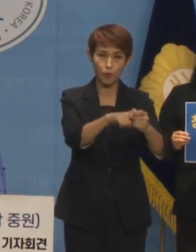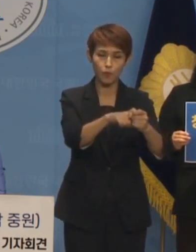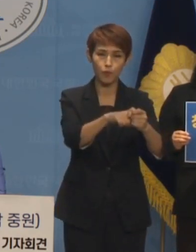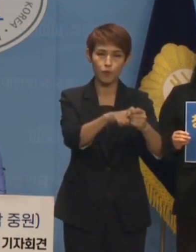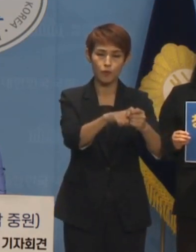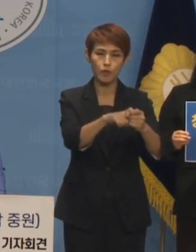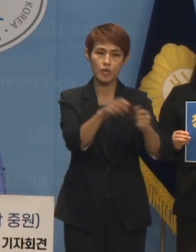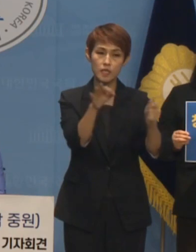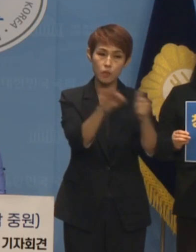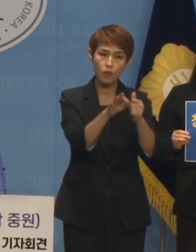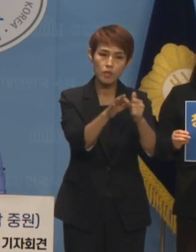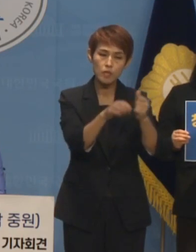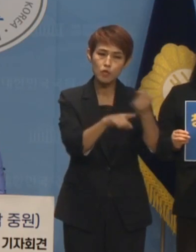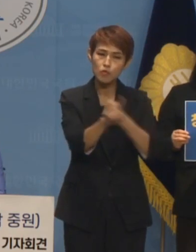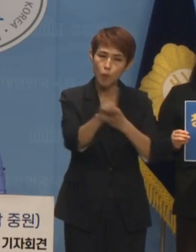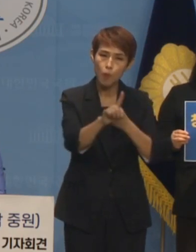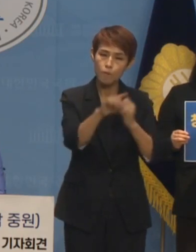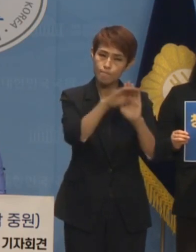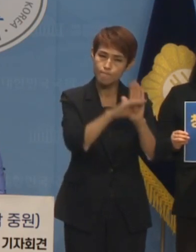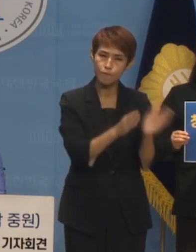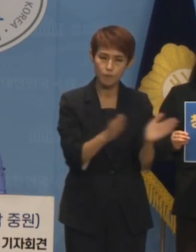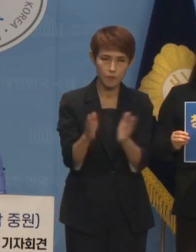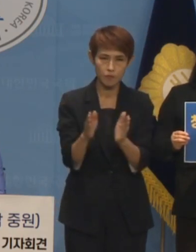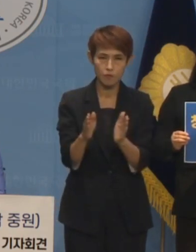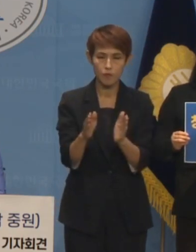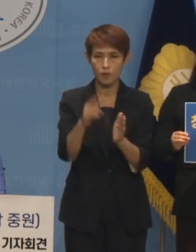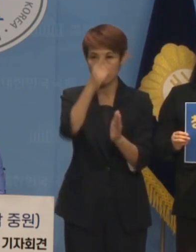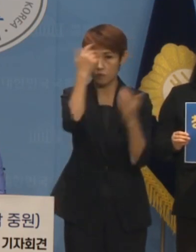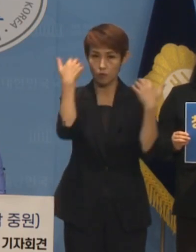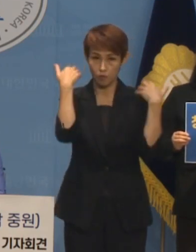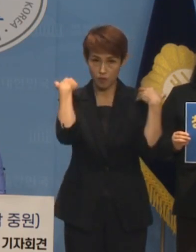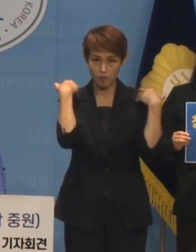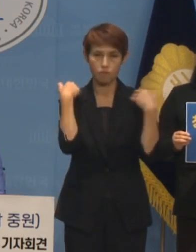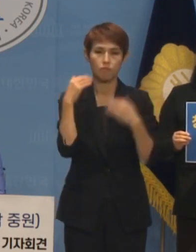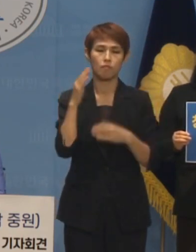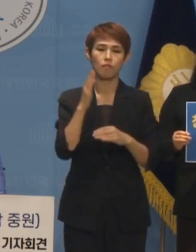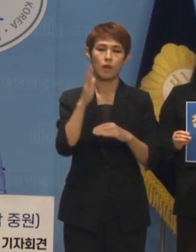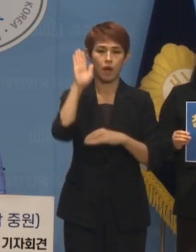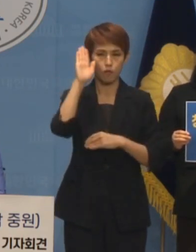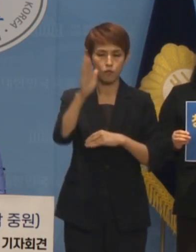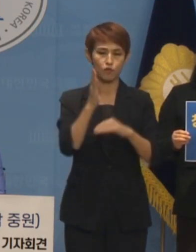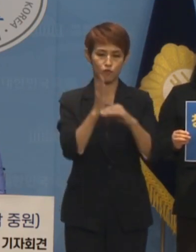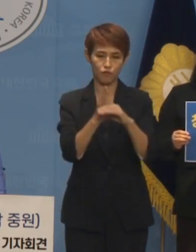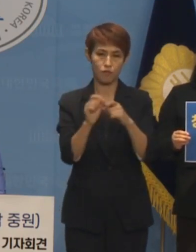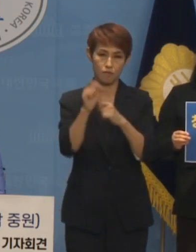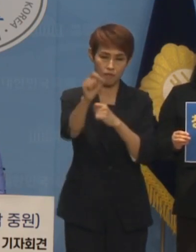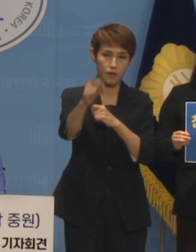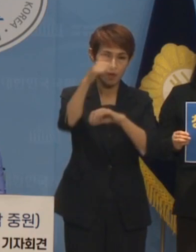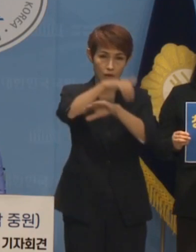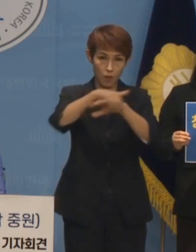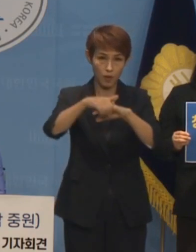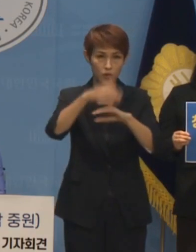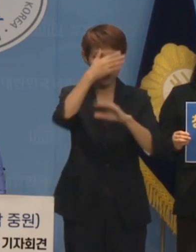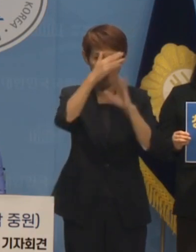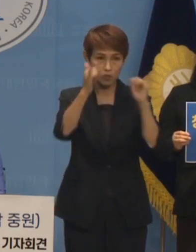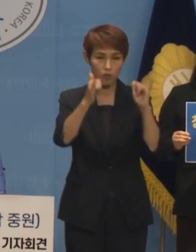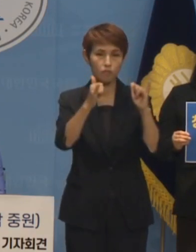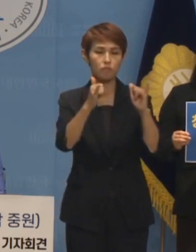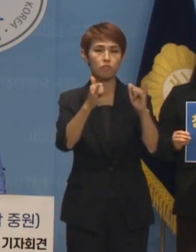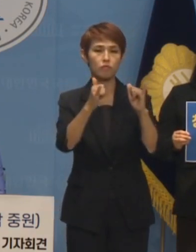근거를 마련하고 국가 차원의 중장기 계획 및 중요 정책이 청년에 대해 미치는 영향을